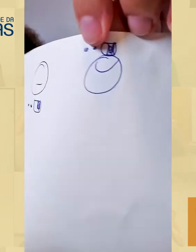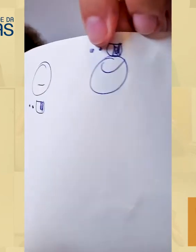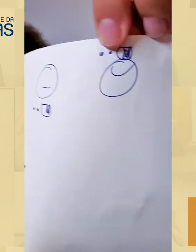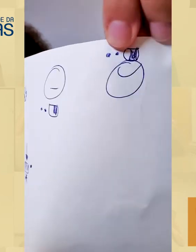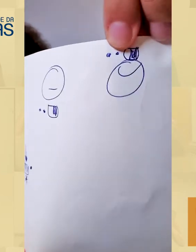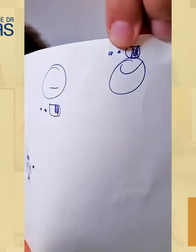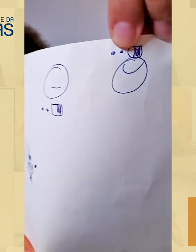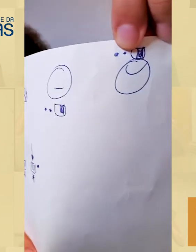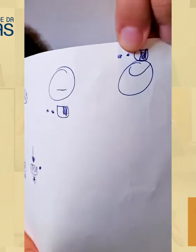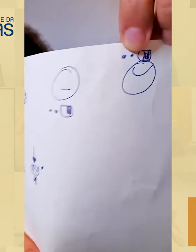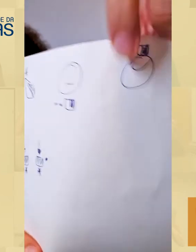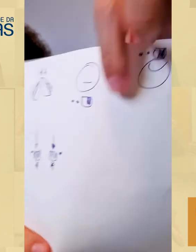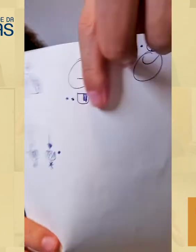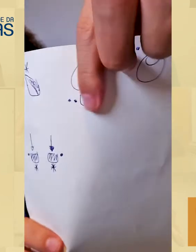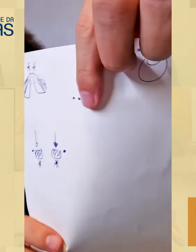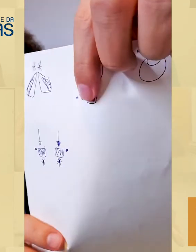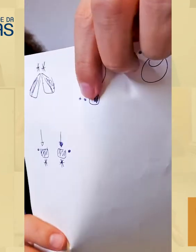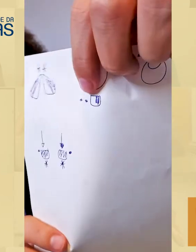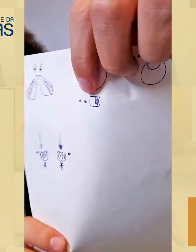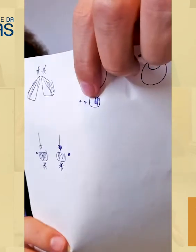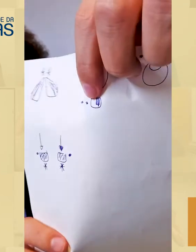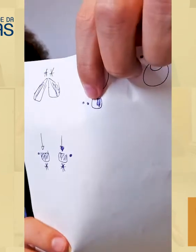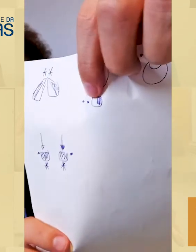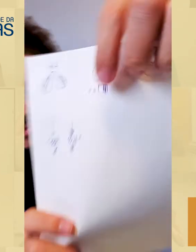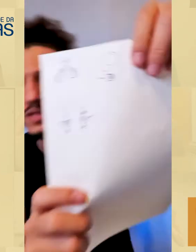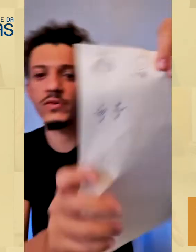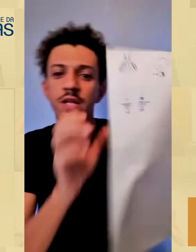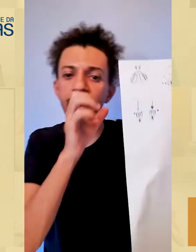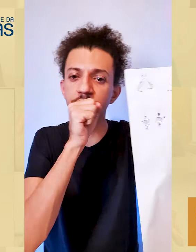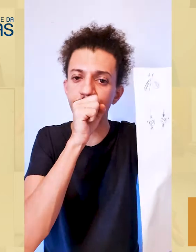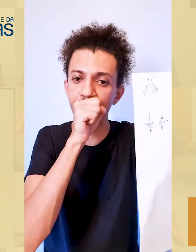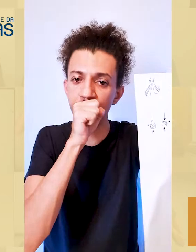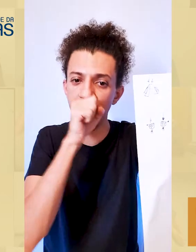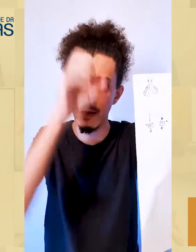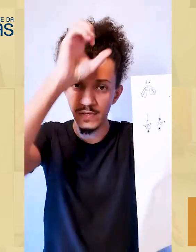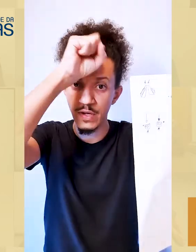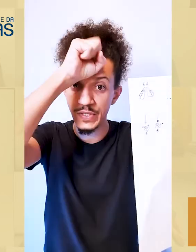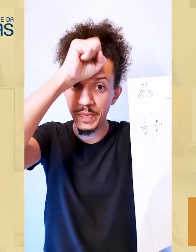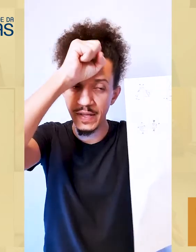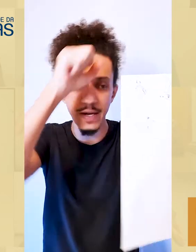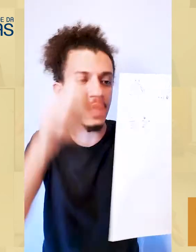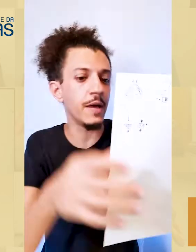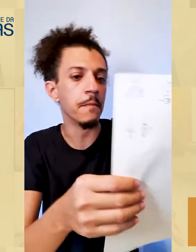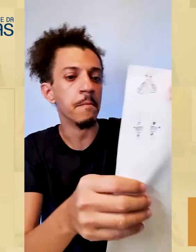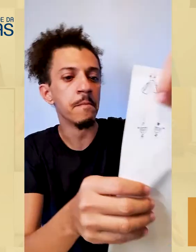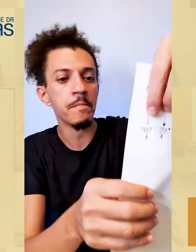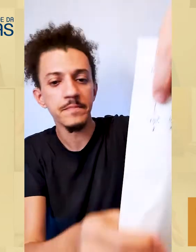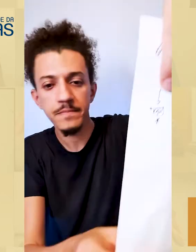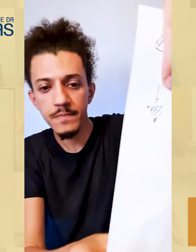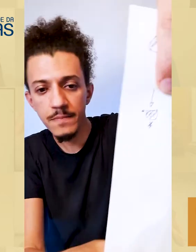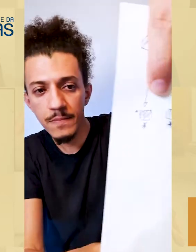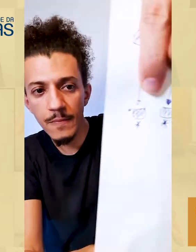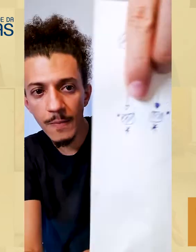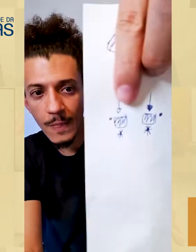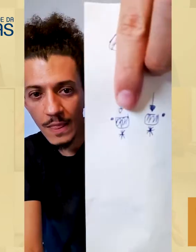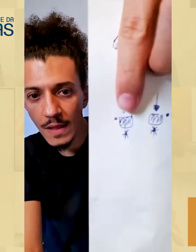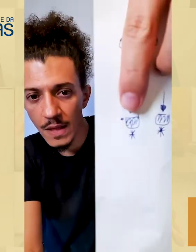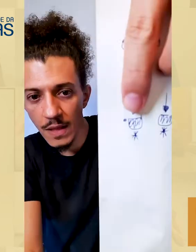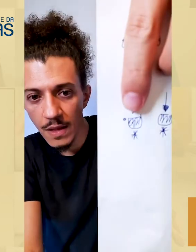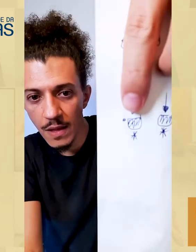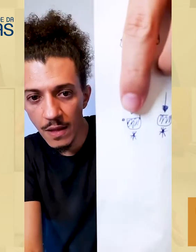tem duas. Parecido com o sinal de laranja. O sinal de laranja feito aqui. O sinal de aprender aqui.